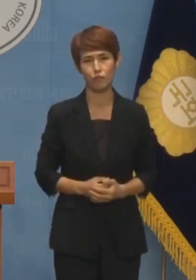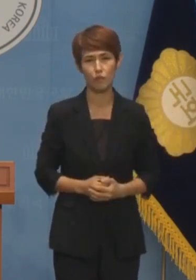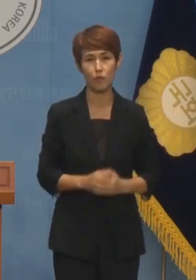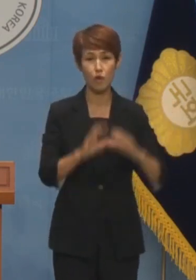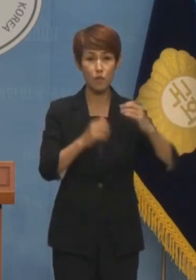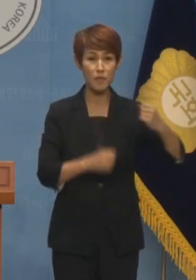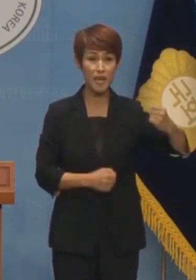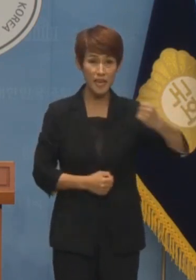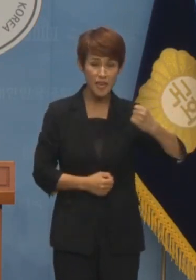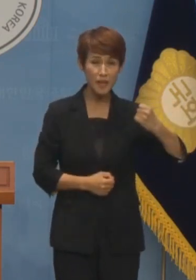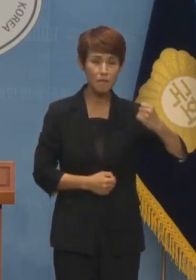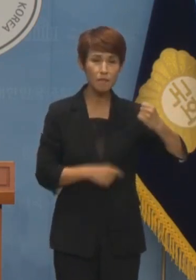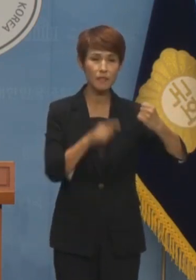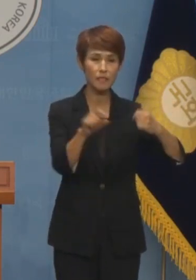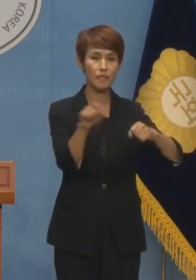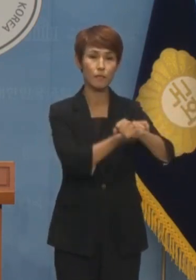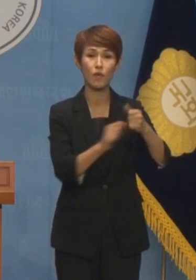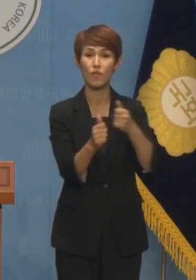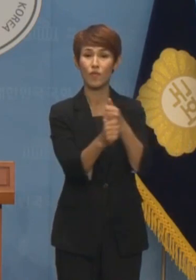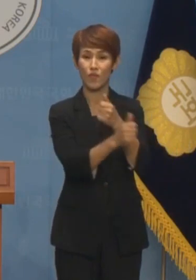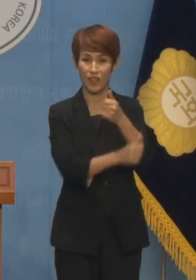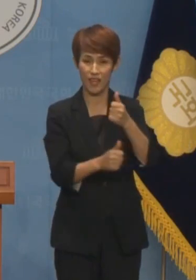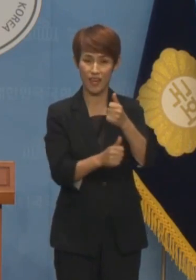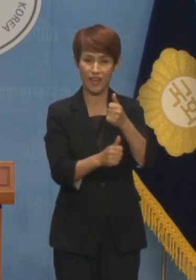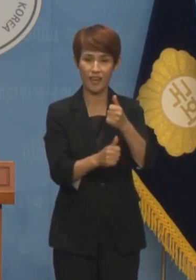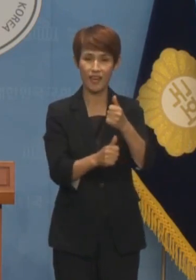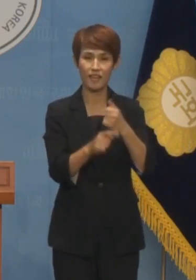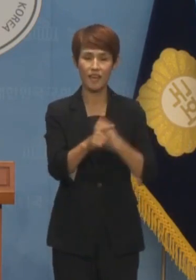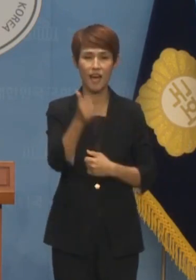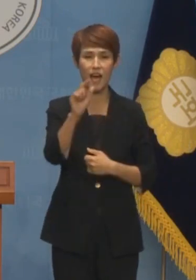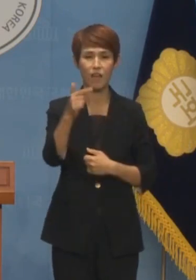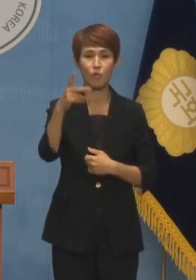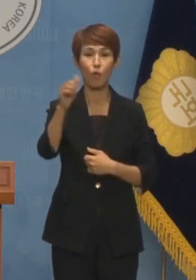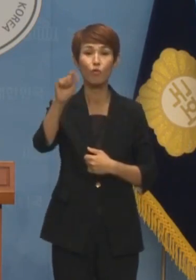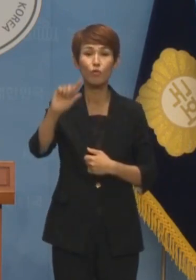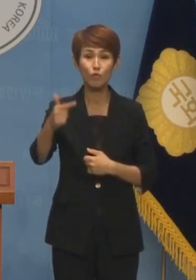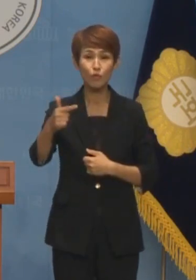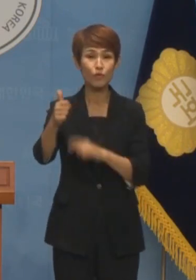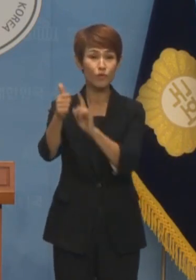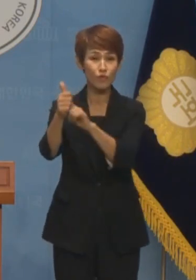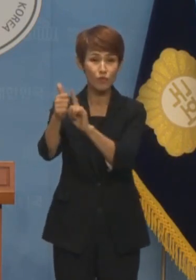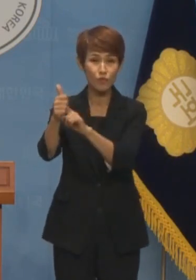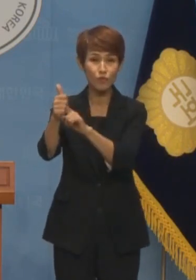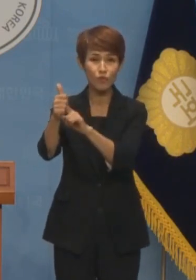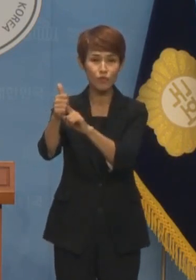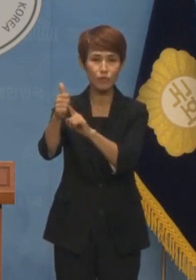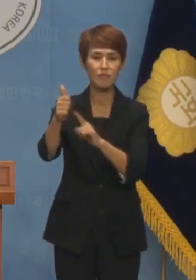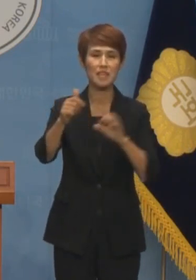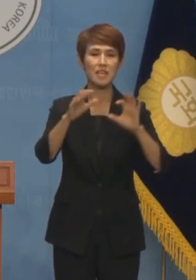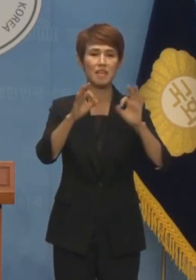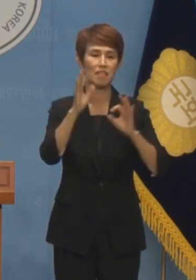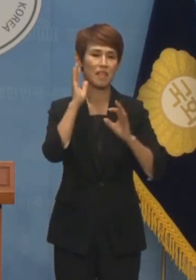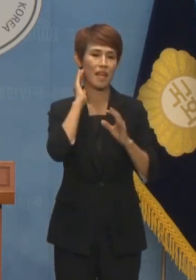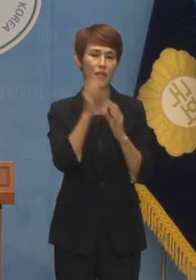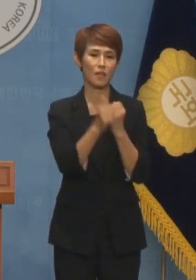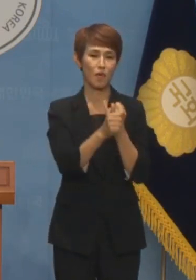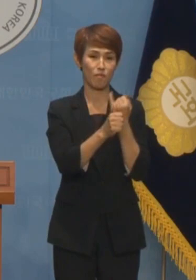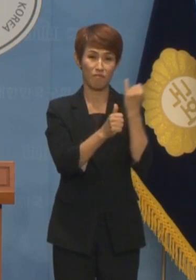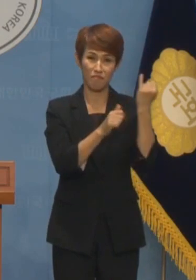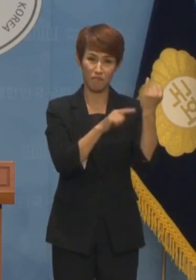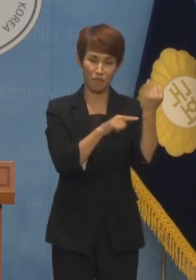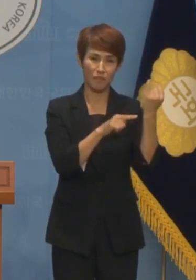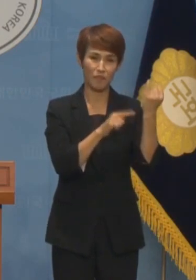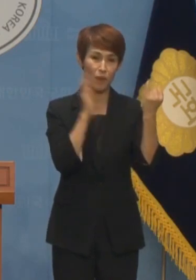국민의힘 총선 백서 특별위원회가 한동훈 당시 비상대책위원장의 김건희 여사 문자 무시